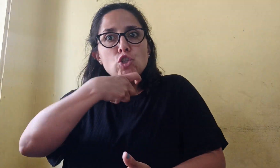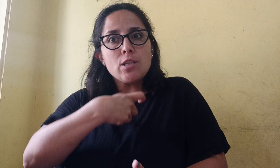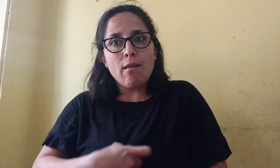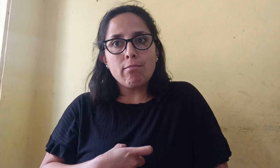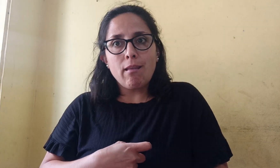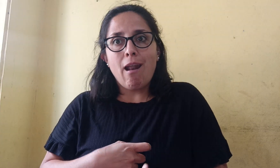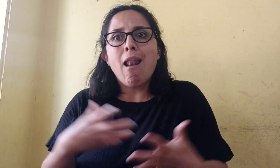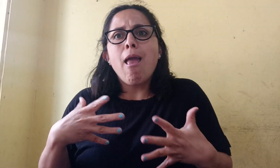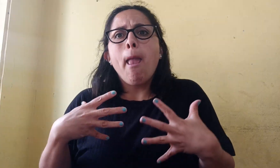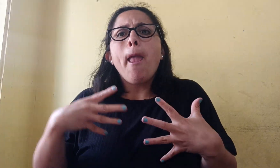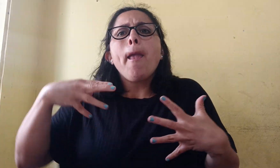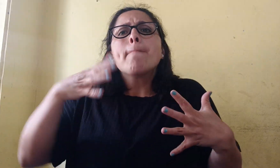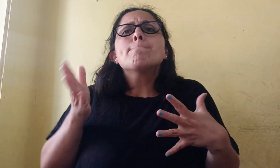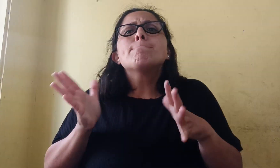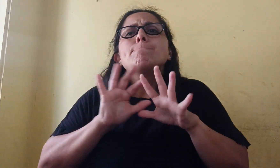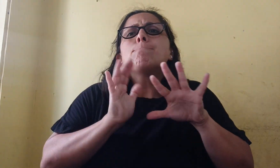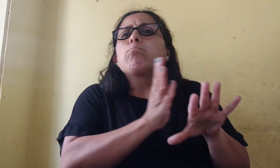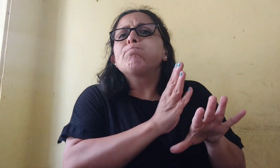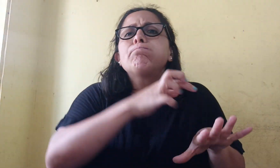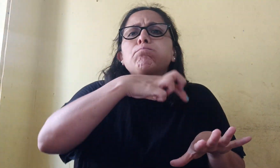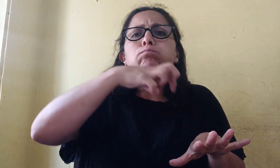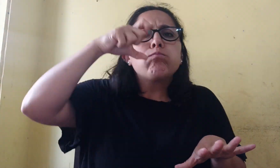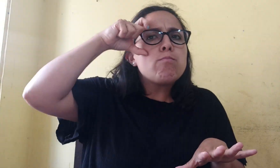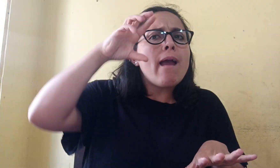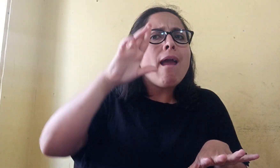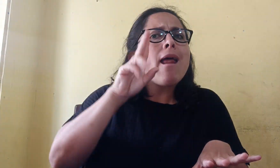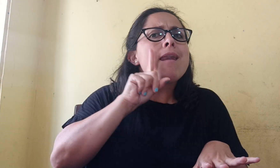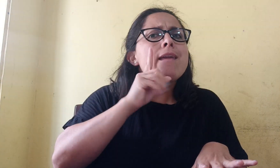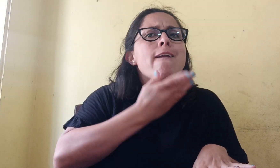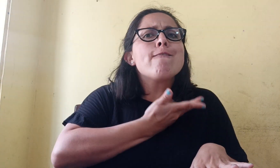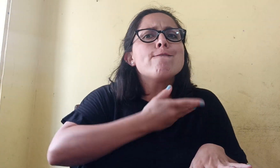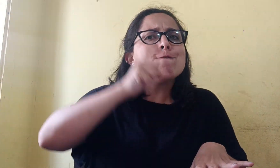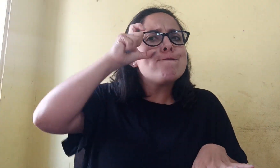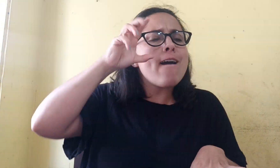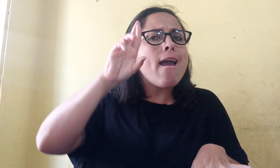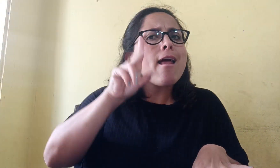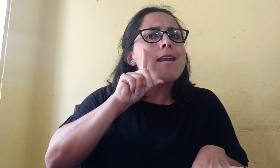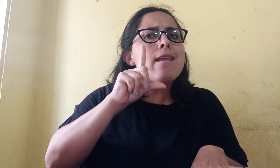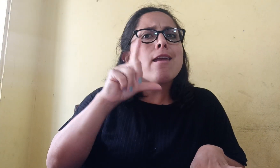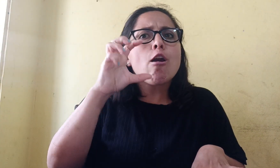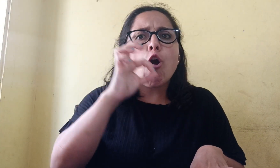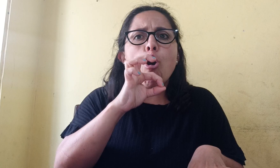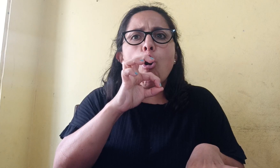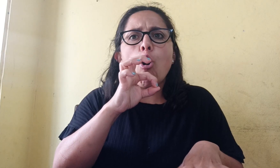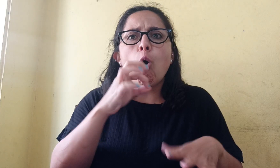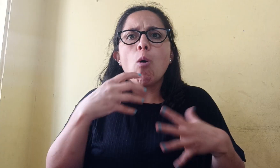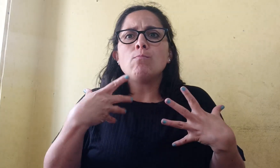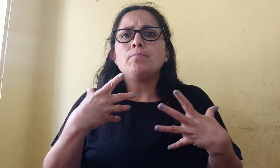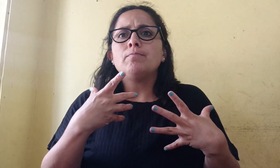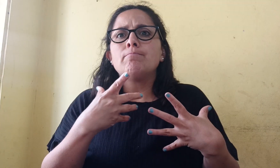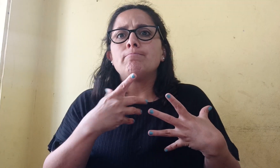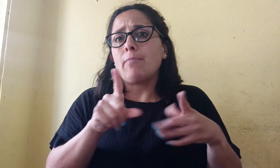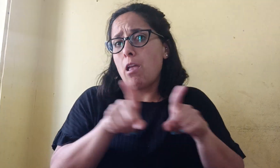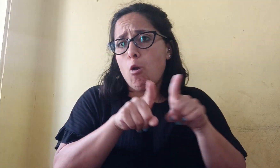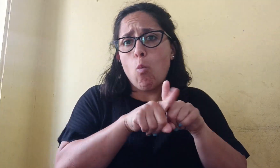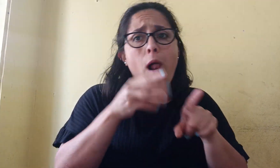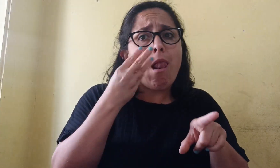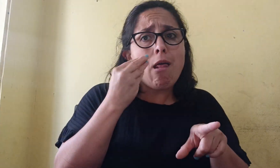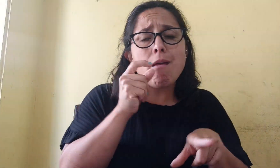periférico, que sería SNP, pero ahí están invertidas las siglas porque está en inglés. Cuando hablamos